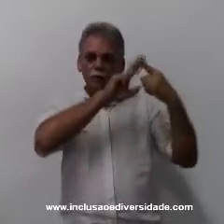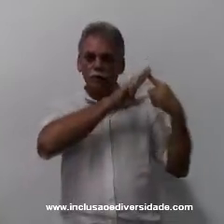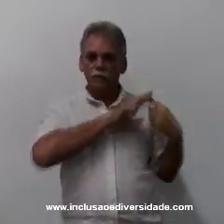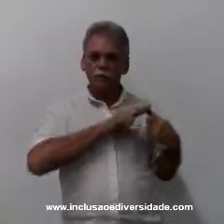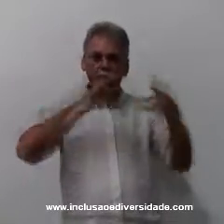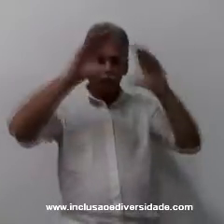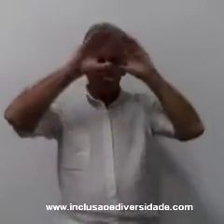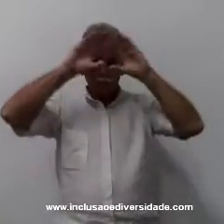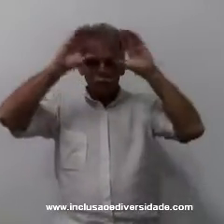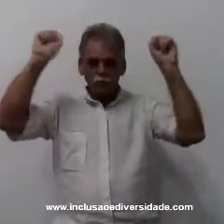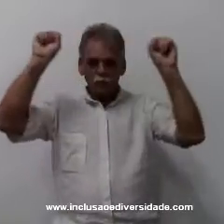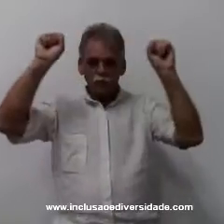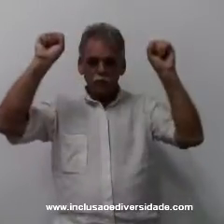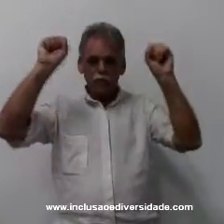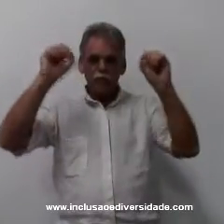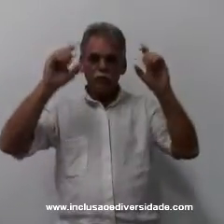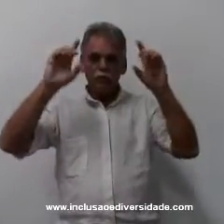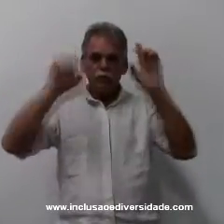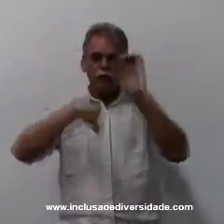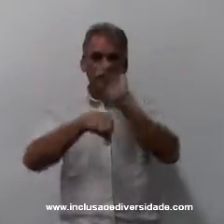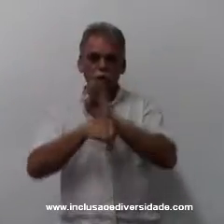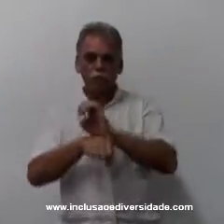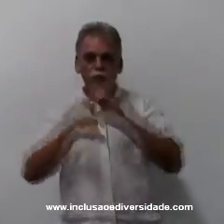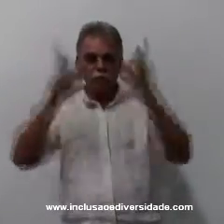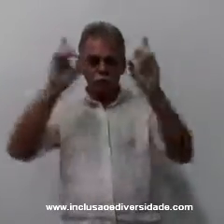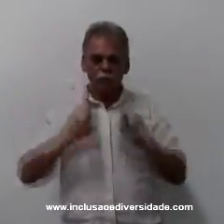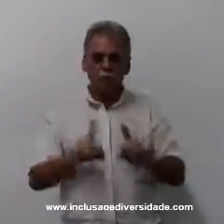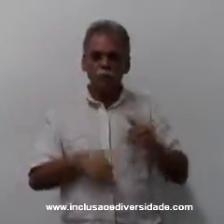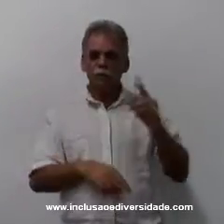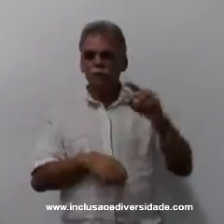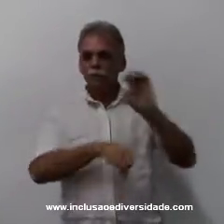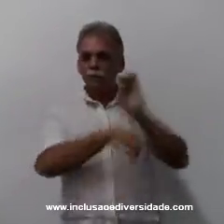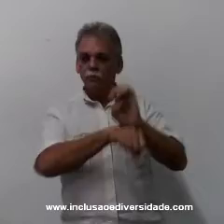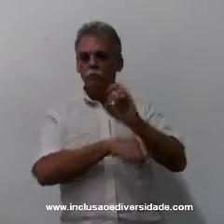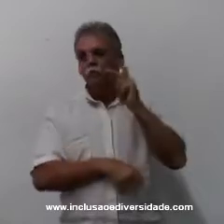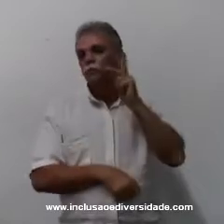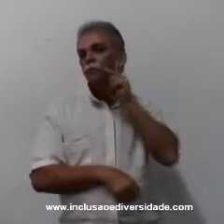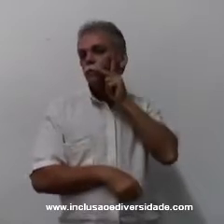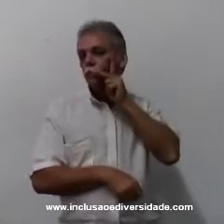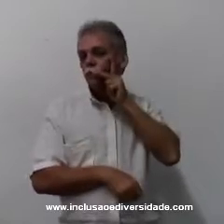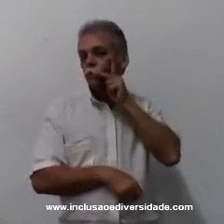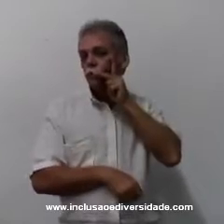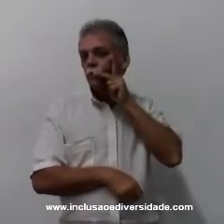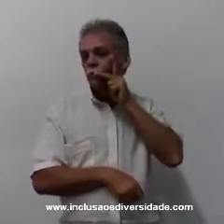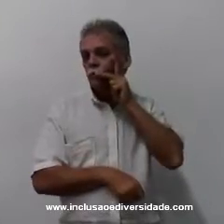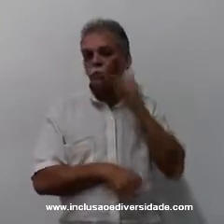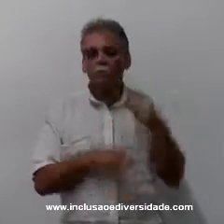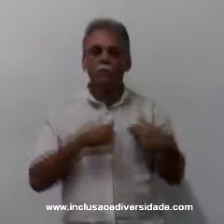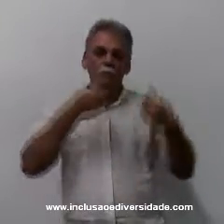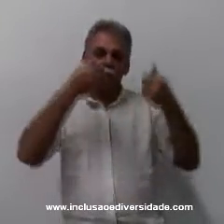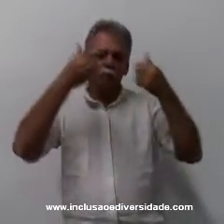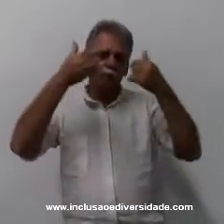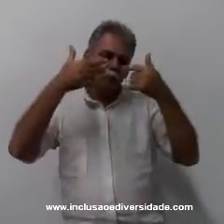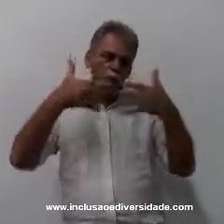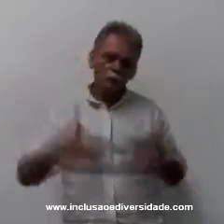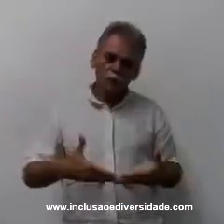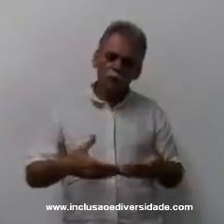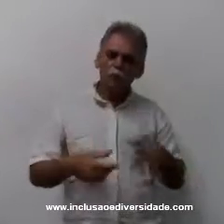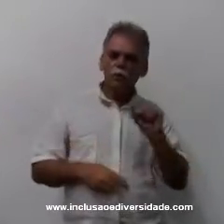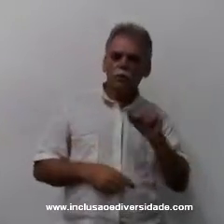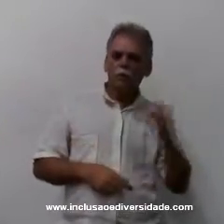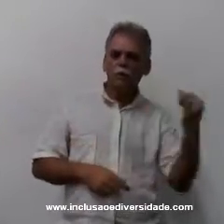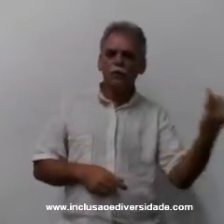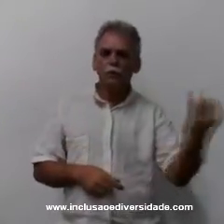Paraíba, e nós falamos sobre conselhos de direitos da pessoa com deficiência, quais as